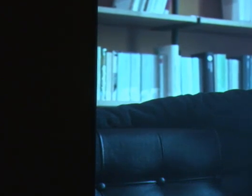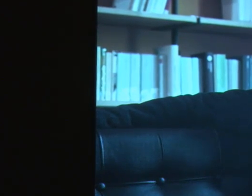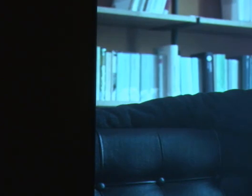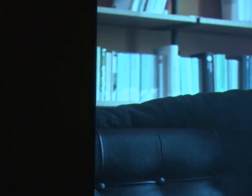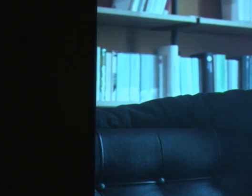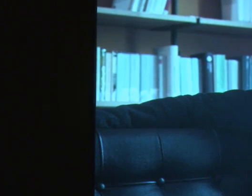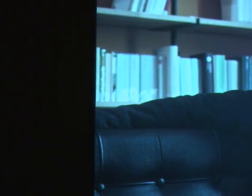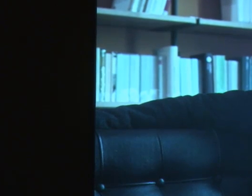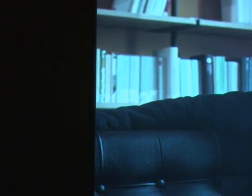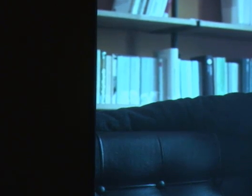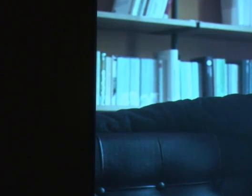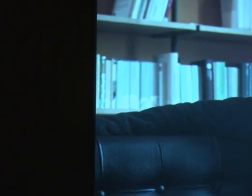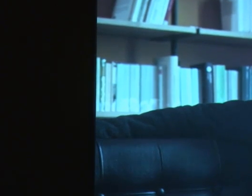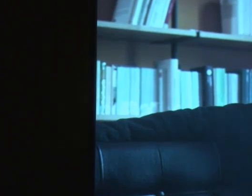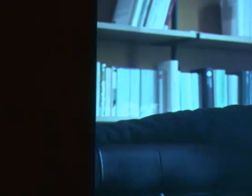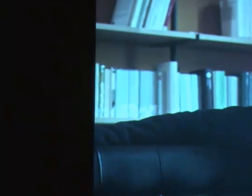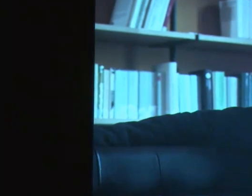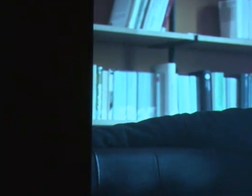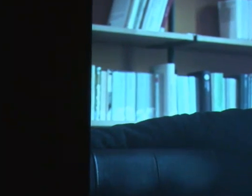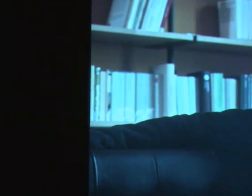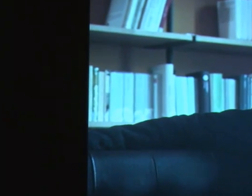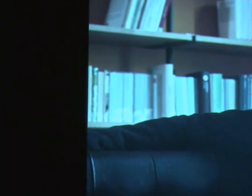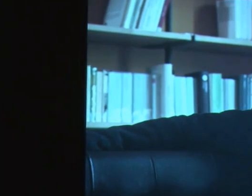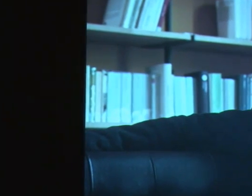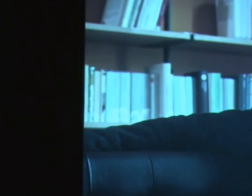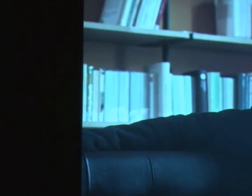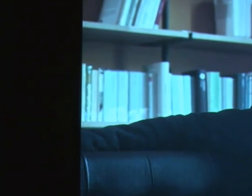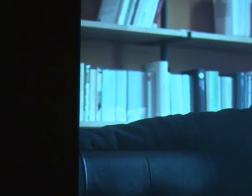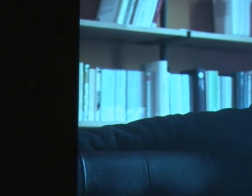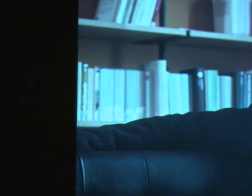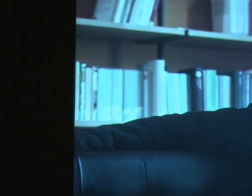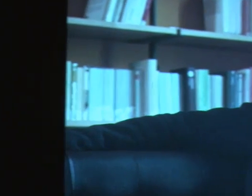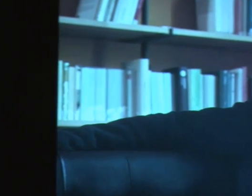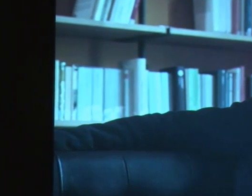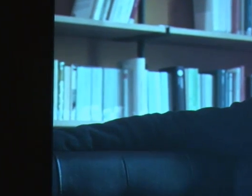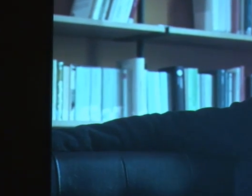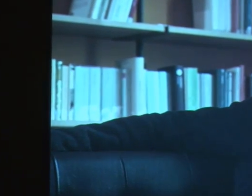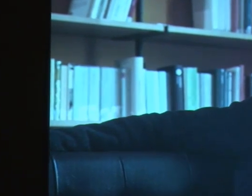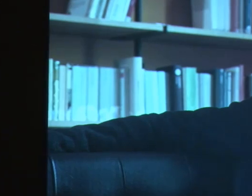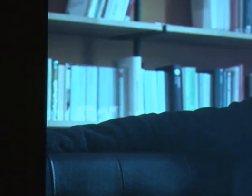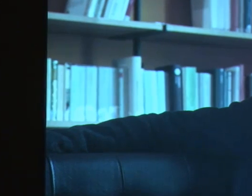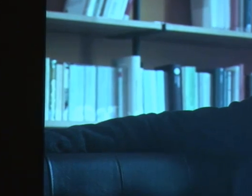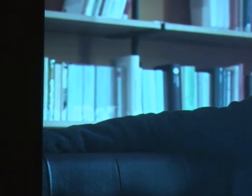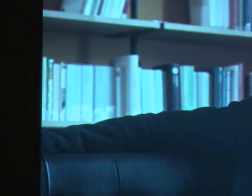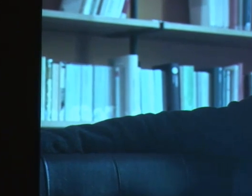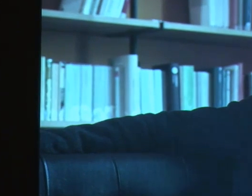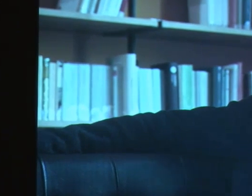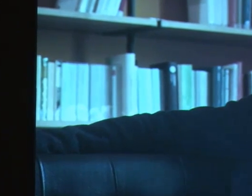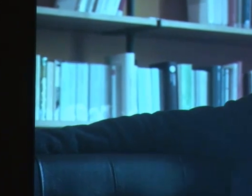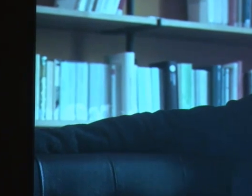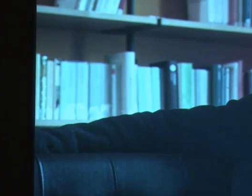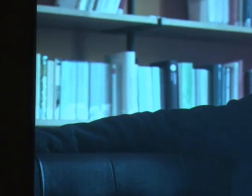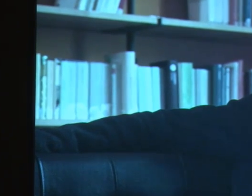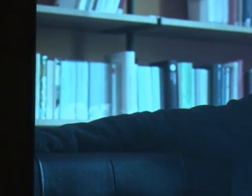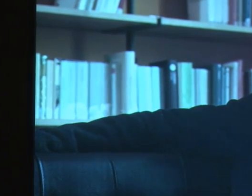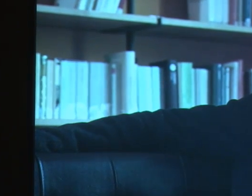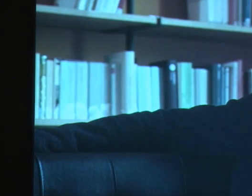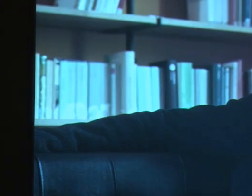molte librerie c'erano molti eventi culturali la possibilità di stare in un luogo dove c'era tutto